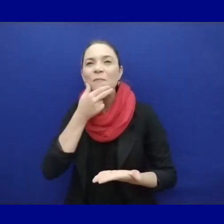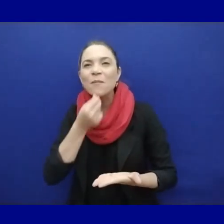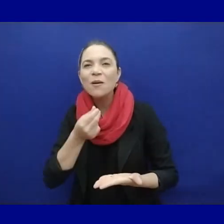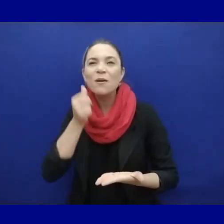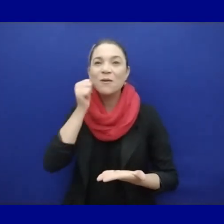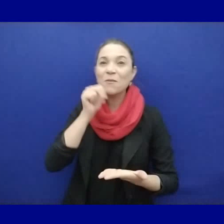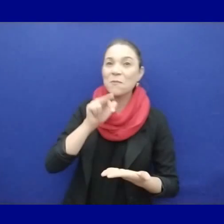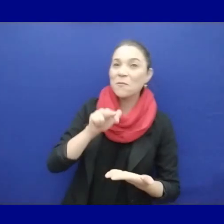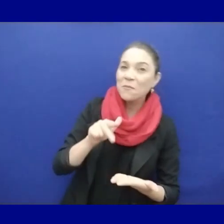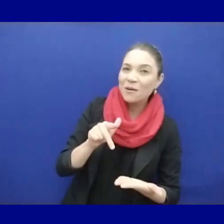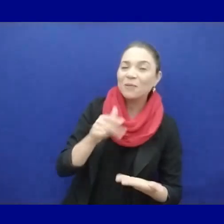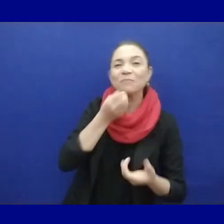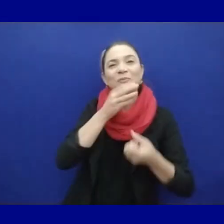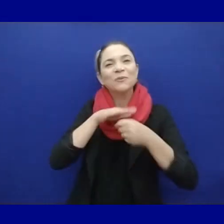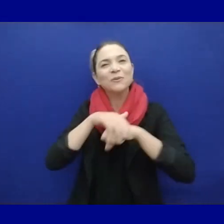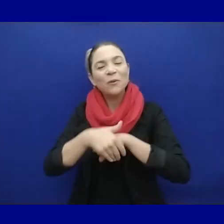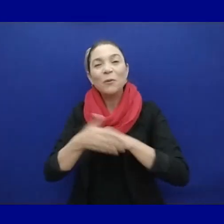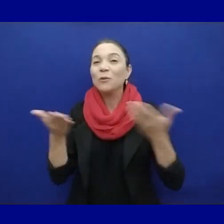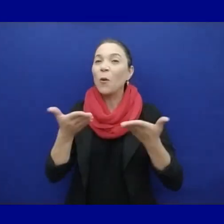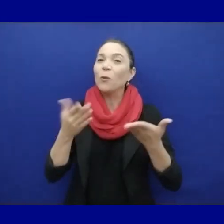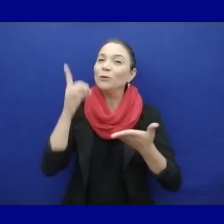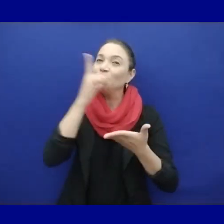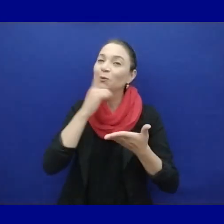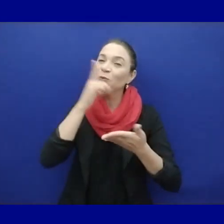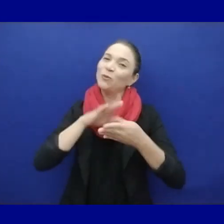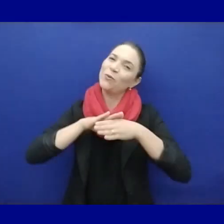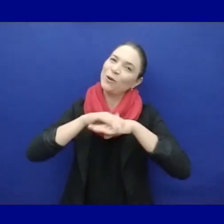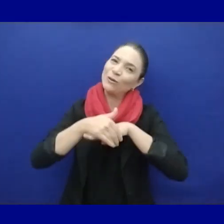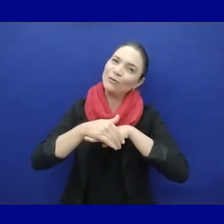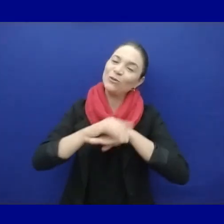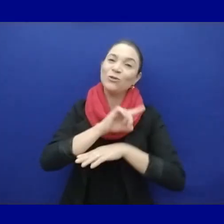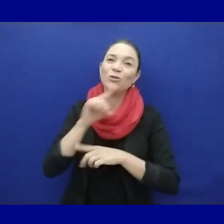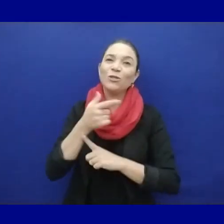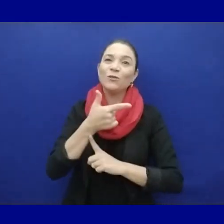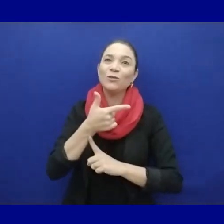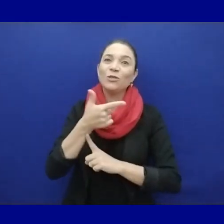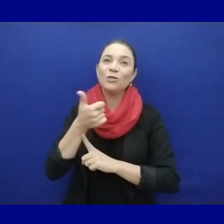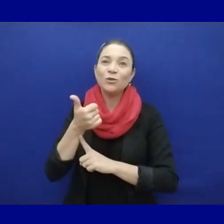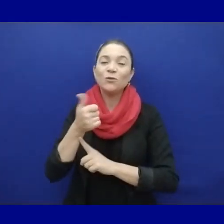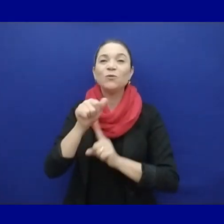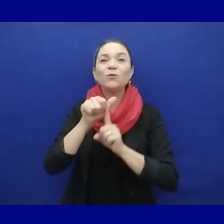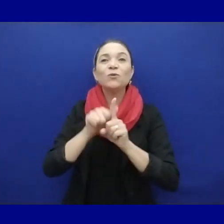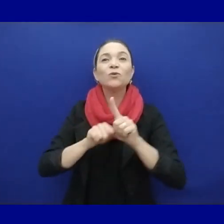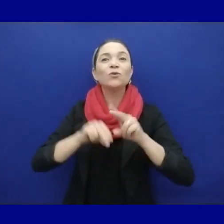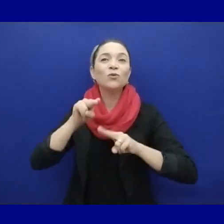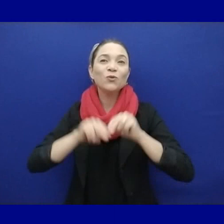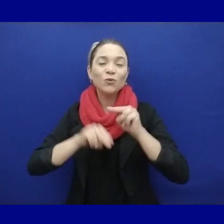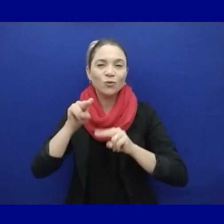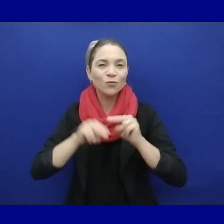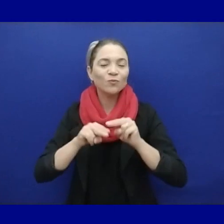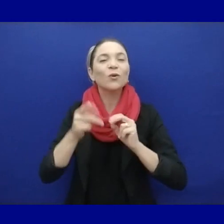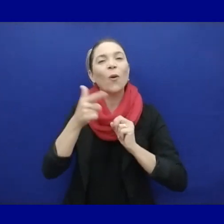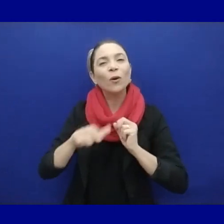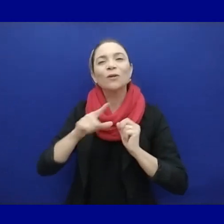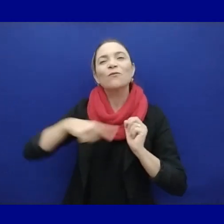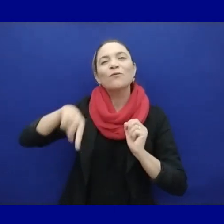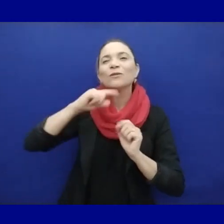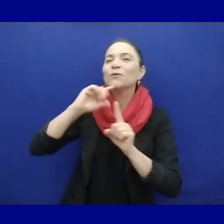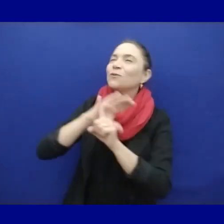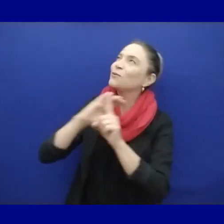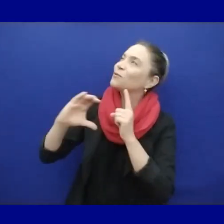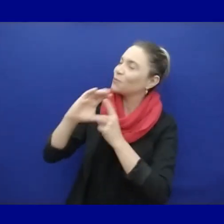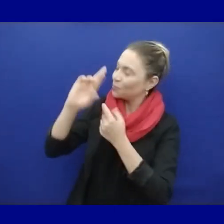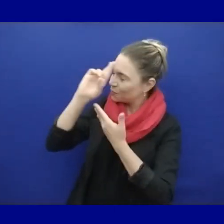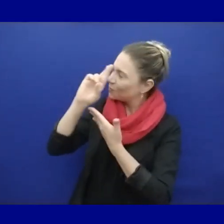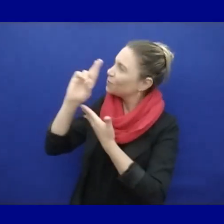Caríssimos irmãos e irmãs, boa noite. Nesta noite de domingo, dia 21 de junho, nós mais uma vez vamos prestar